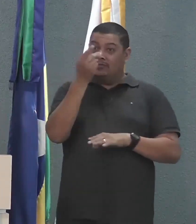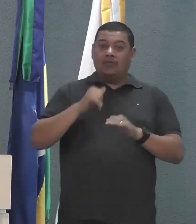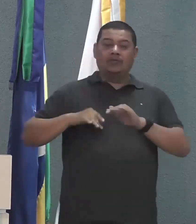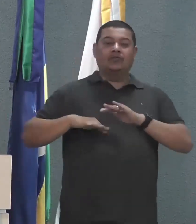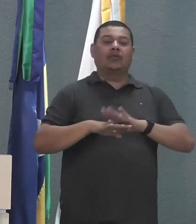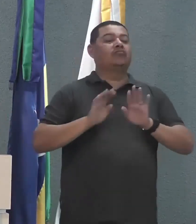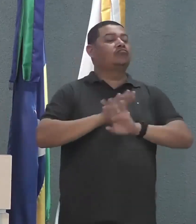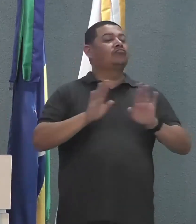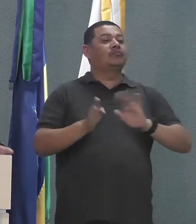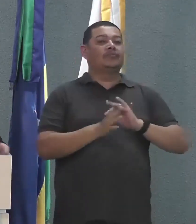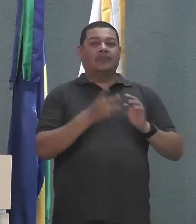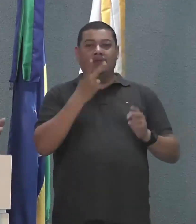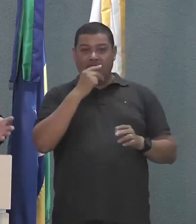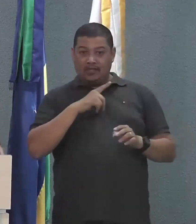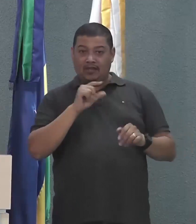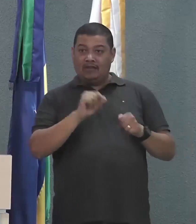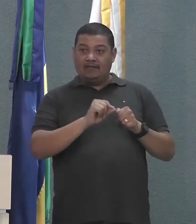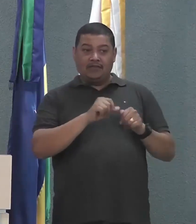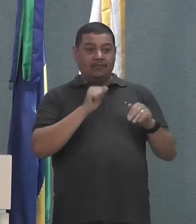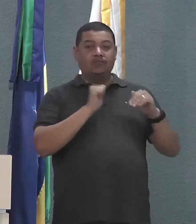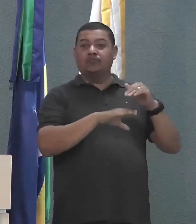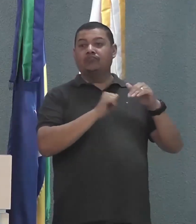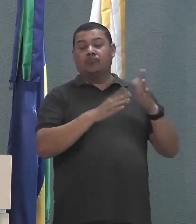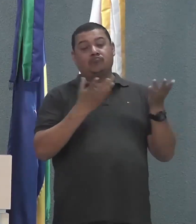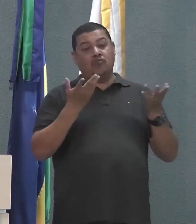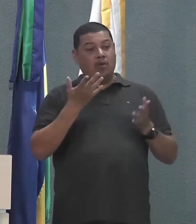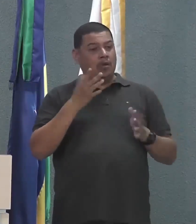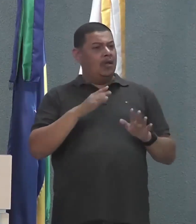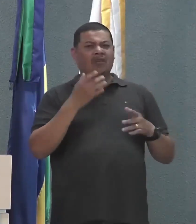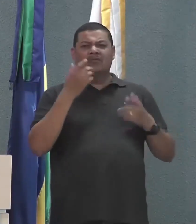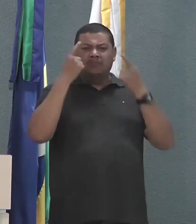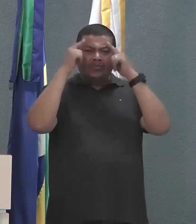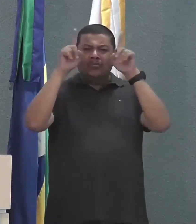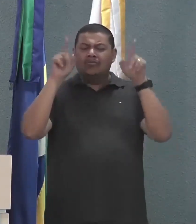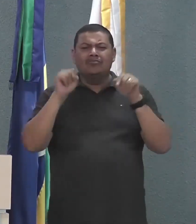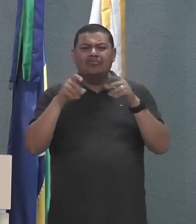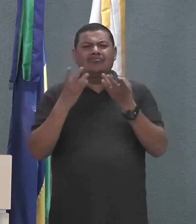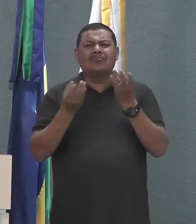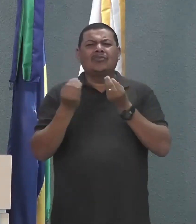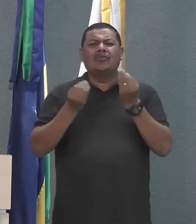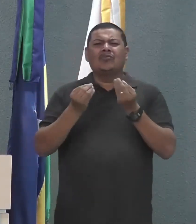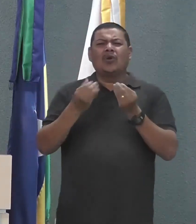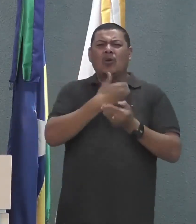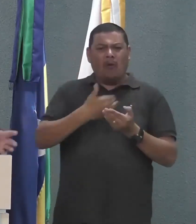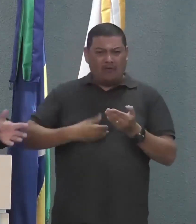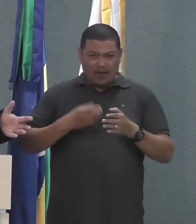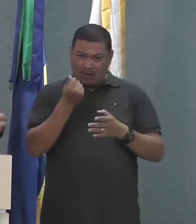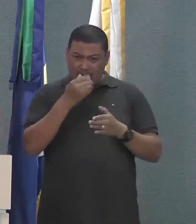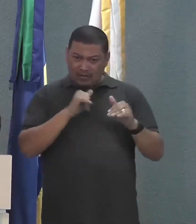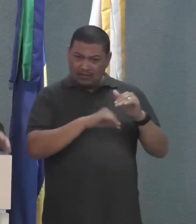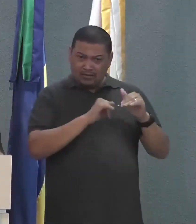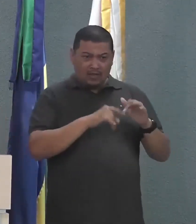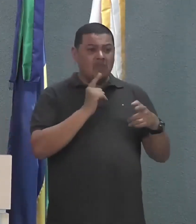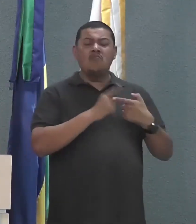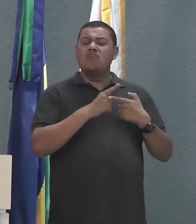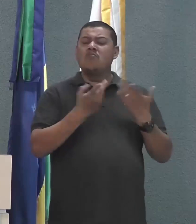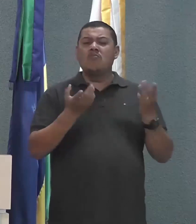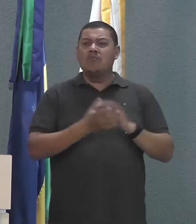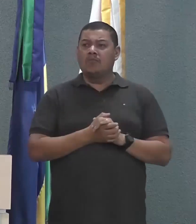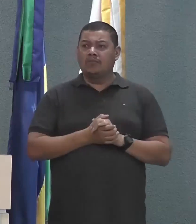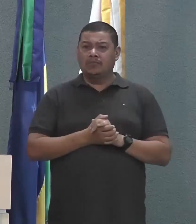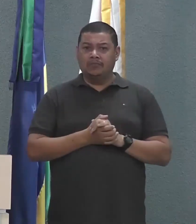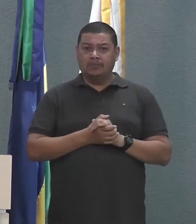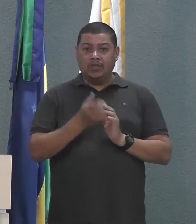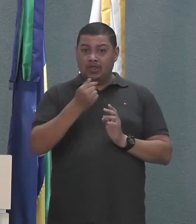e parece que está criando uma poupança. Eu não consegui entender isso até hoje. Governo que fica guardando dinheiro aí para poupança, não sei para quê. Dinheiro